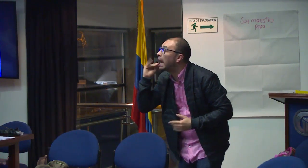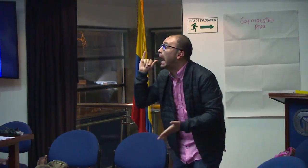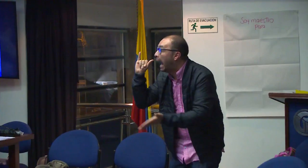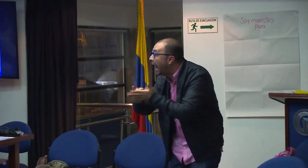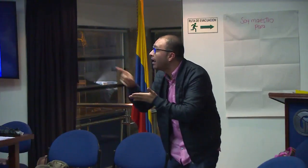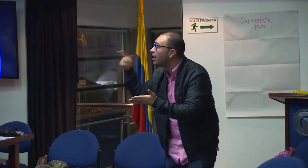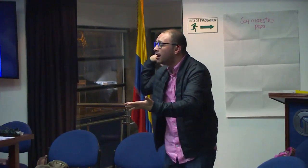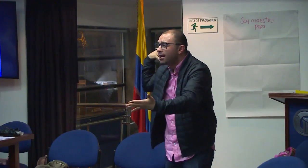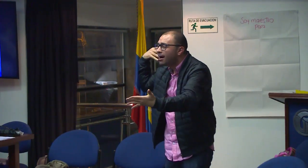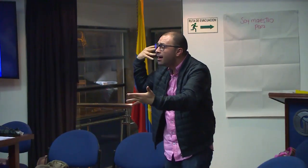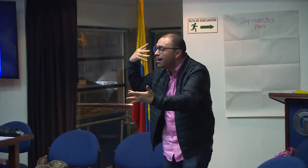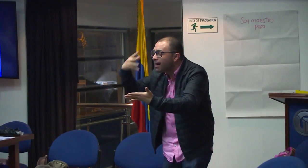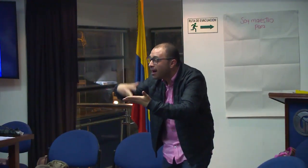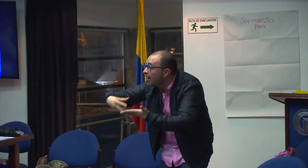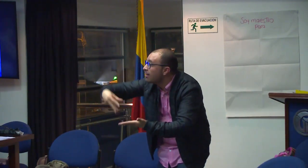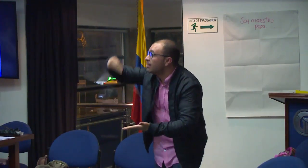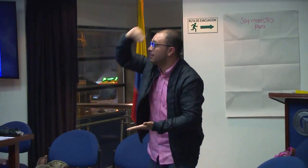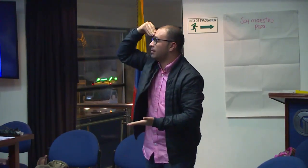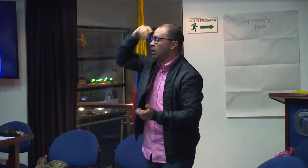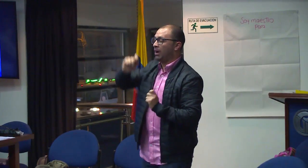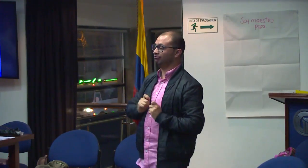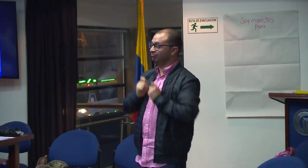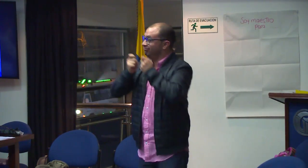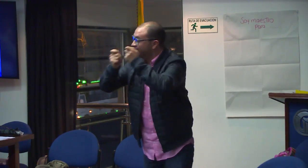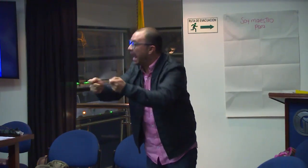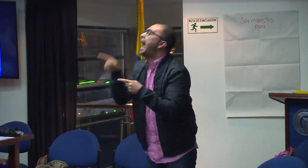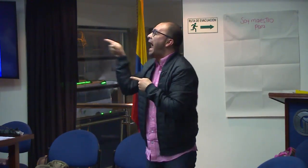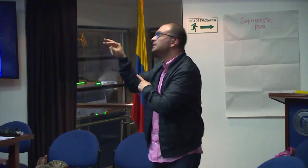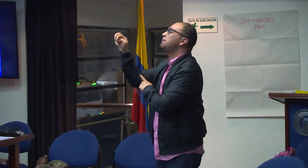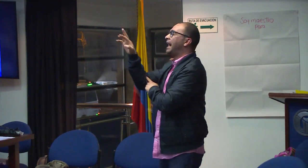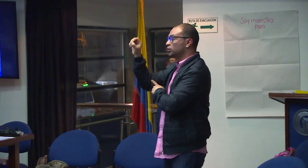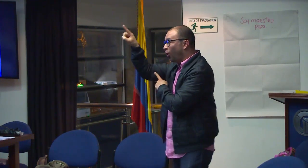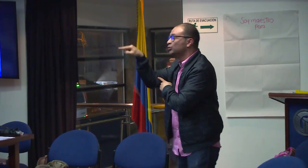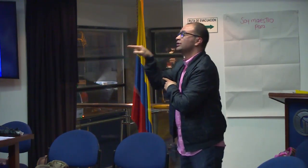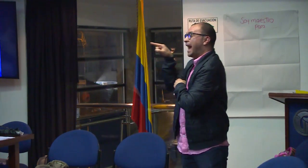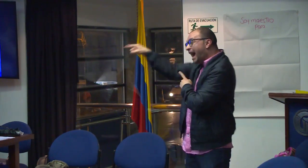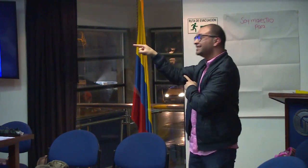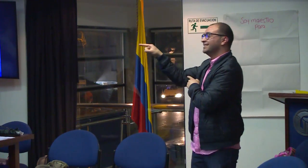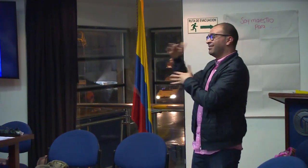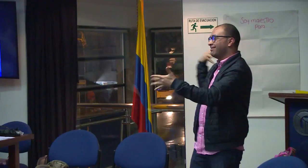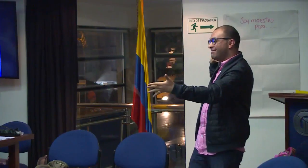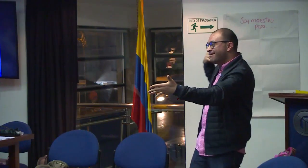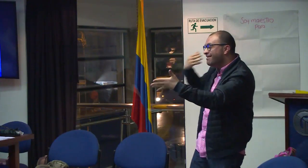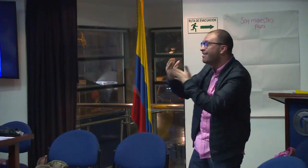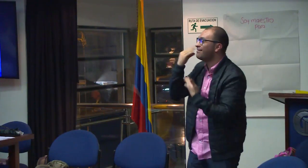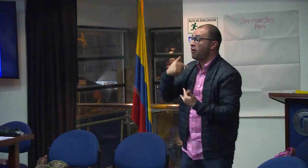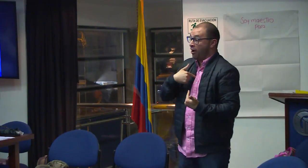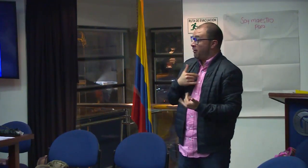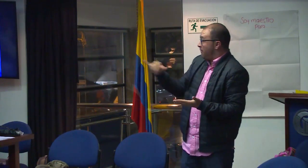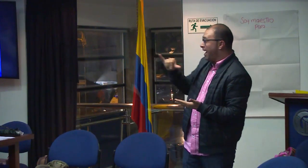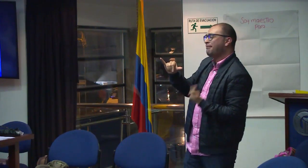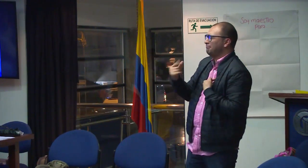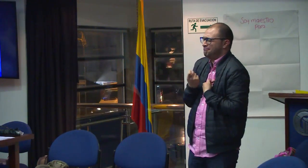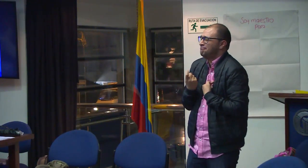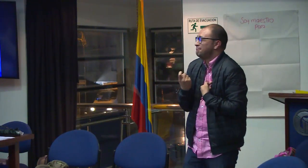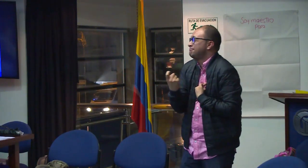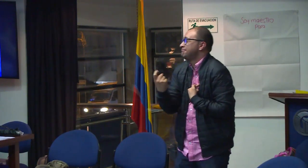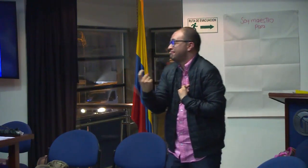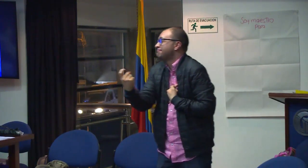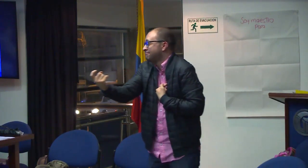son maestros que por muchos años se van formando en un saber. Y eso es lo